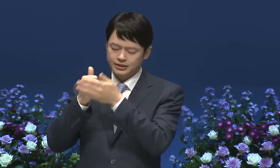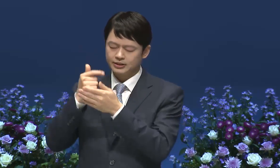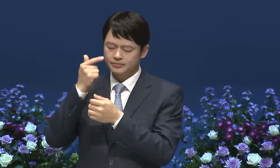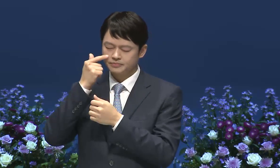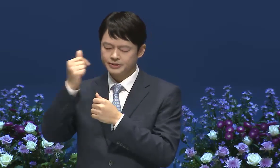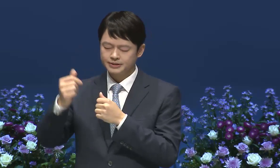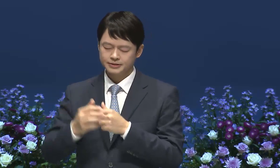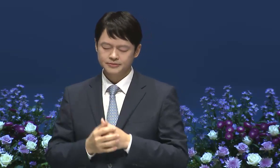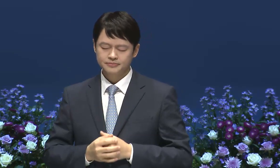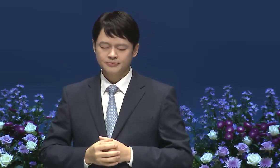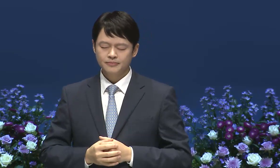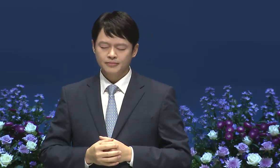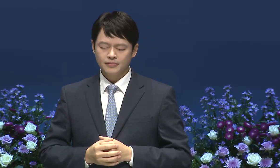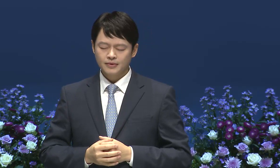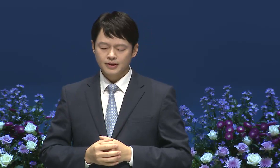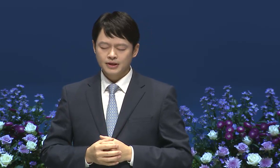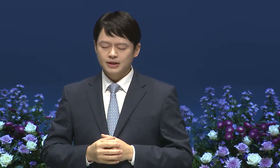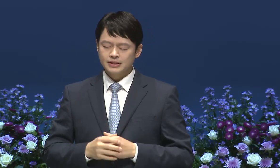전능하신 하나님 아버지,